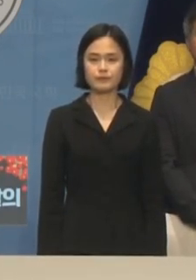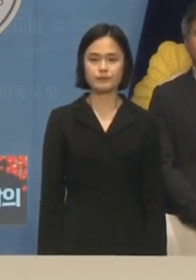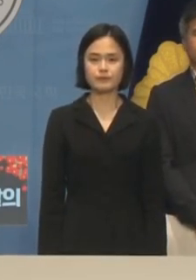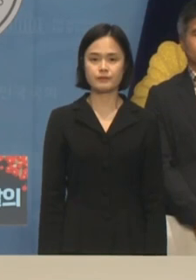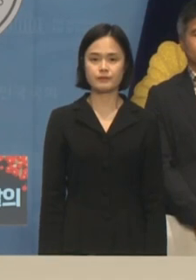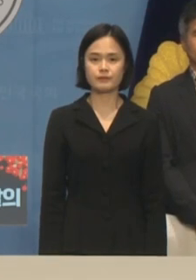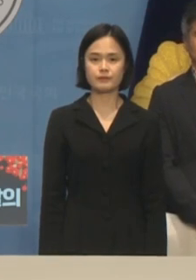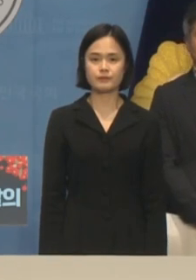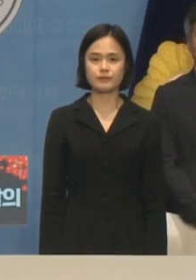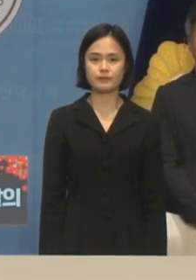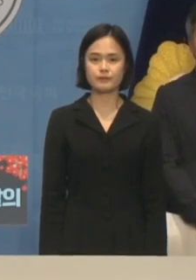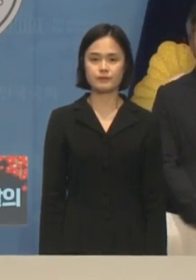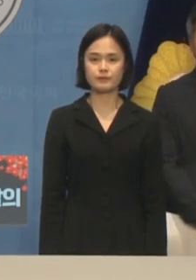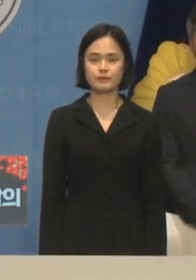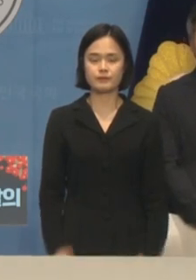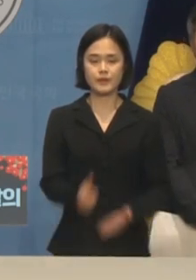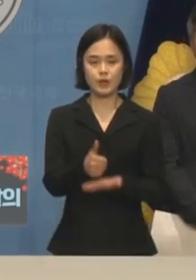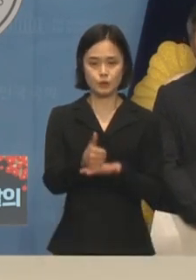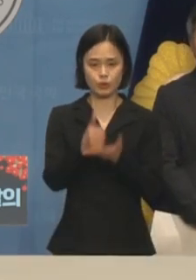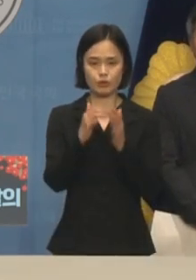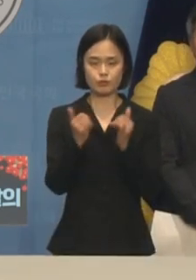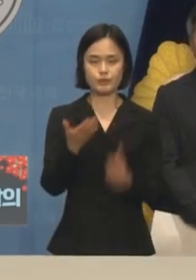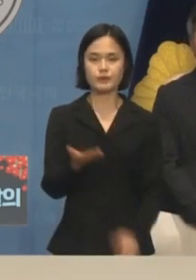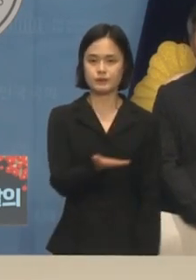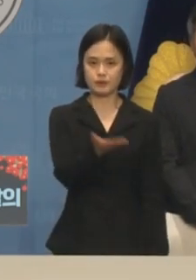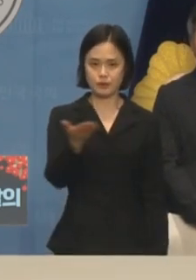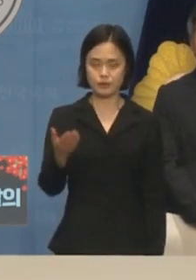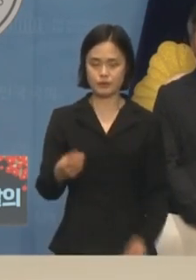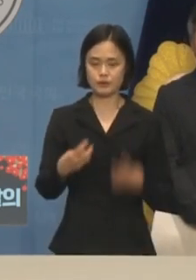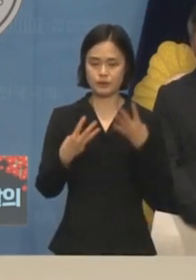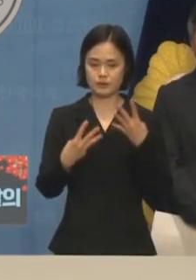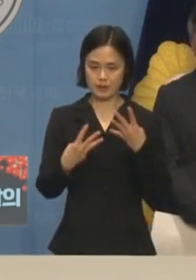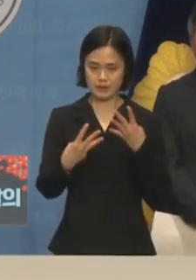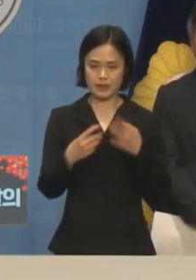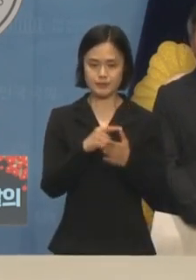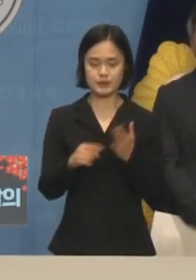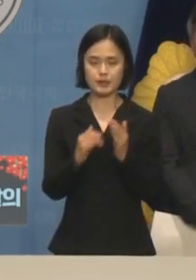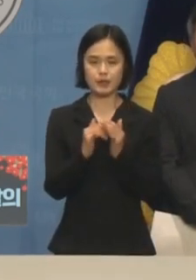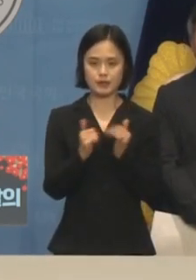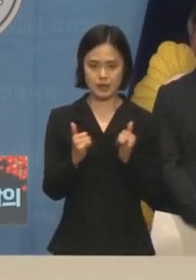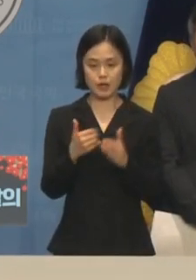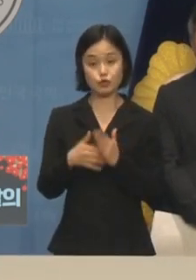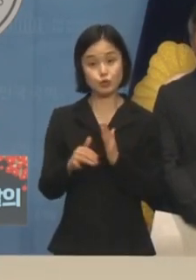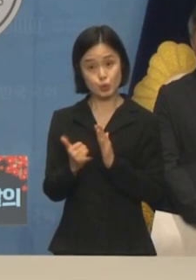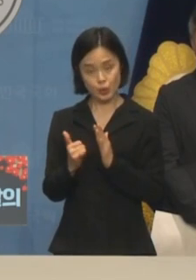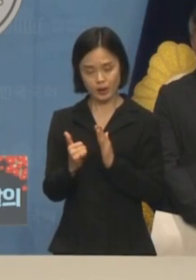예, 존경하는 국민 여러분, 제주 4.3 희생자 유족회장 김창모입니다.